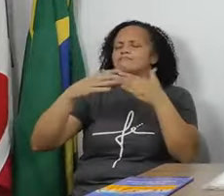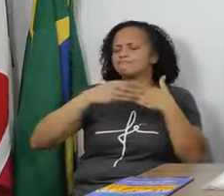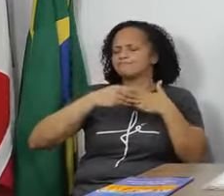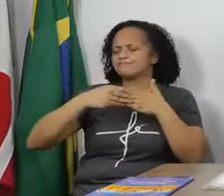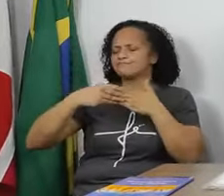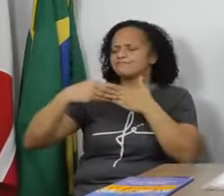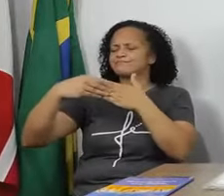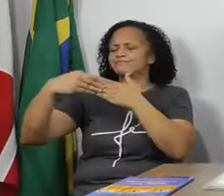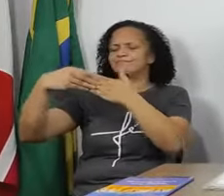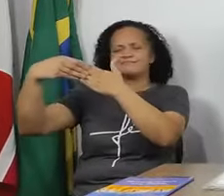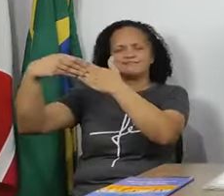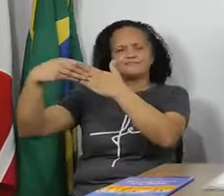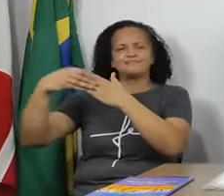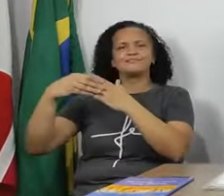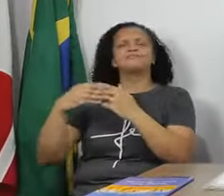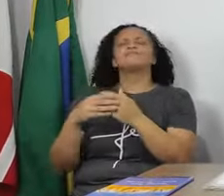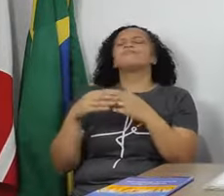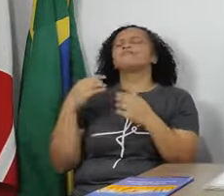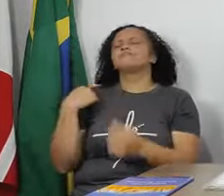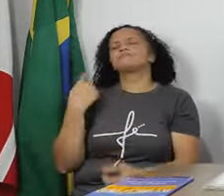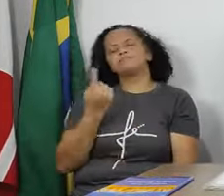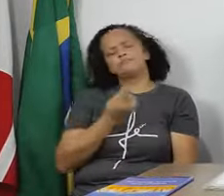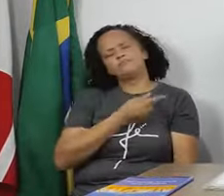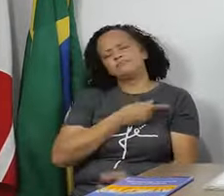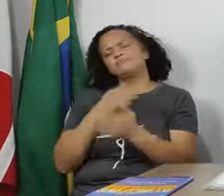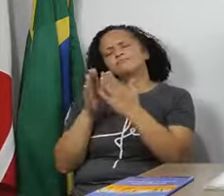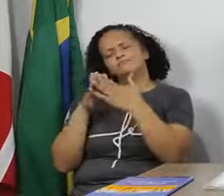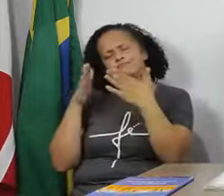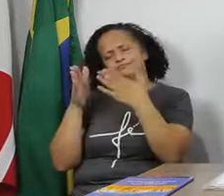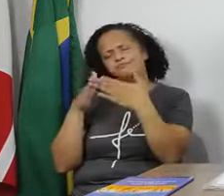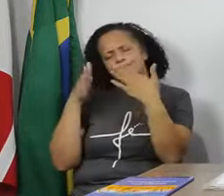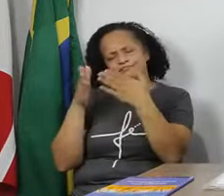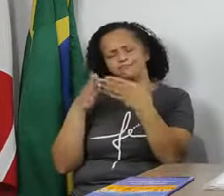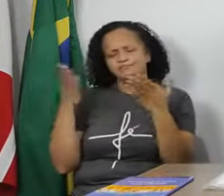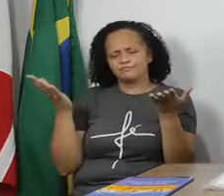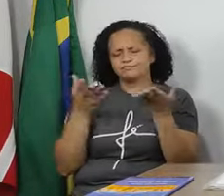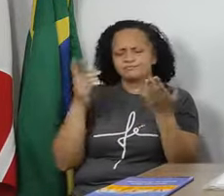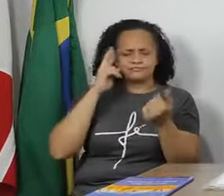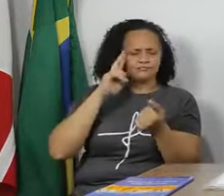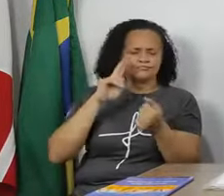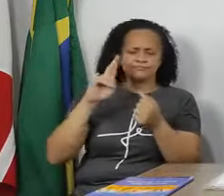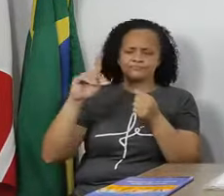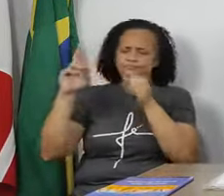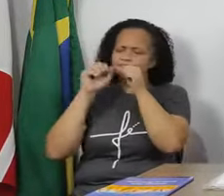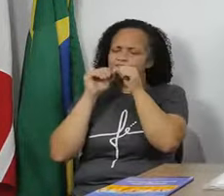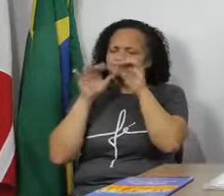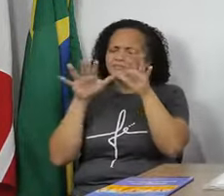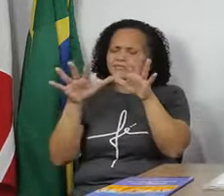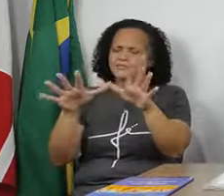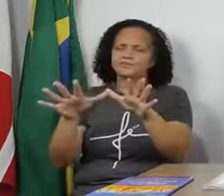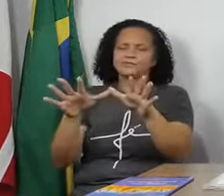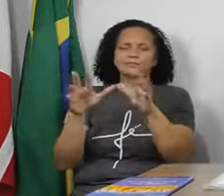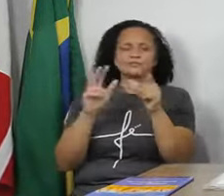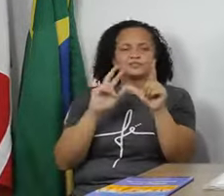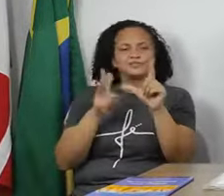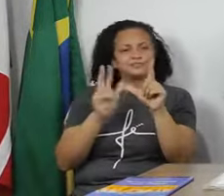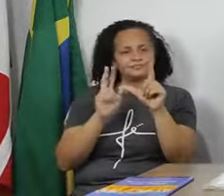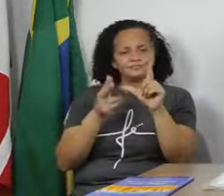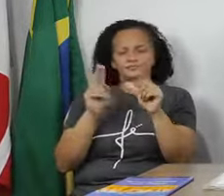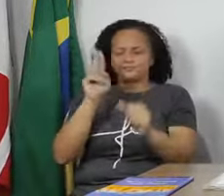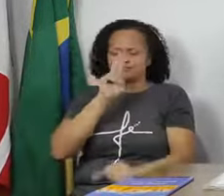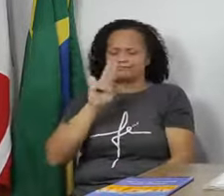é a verdade, Pai. E nós pedimos nessa noite que o Senhor abençoe essa live, usa